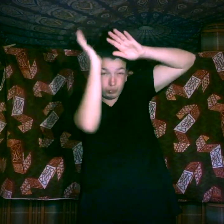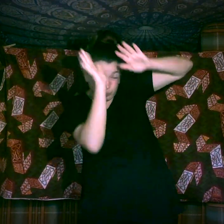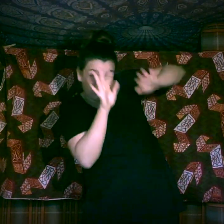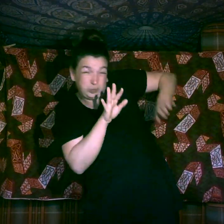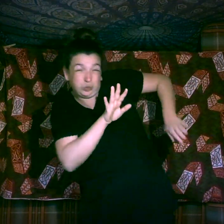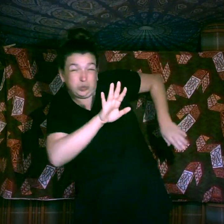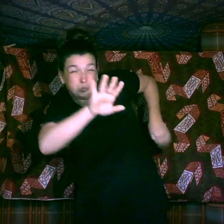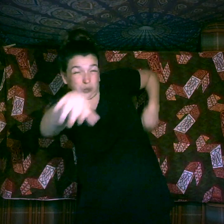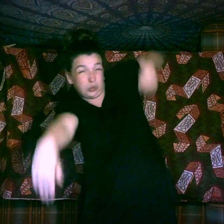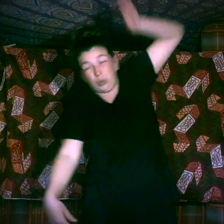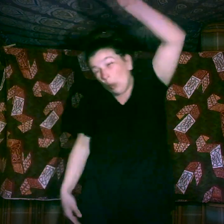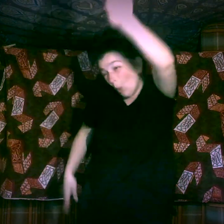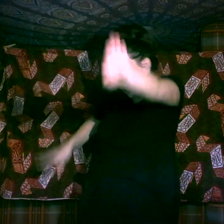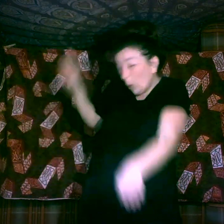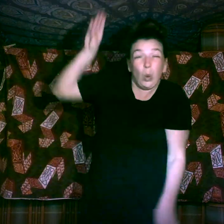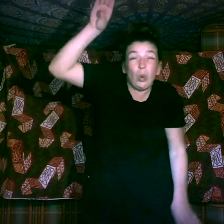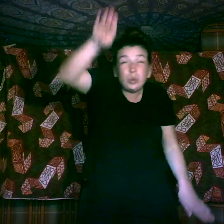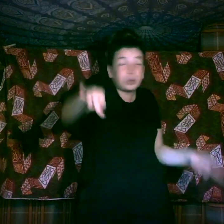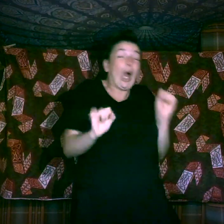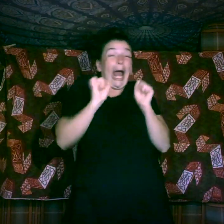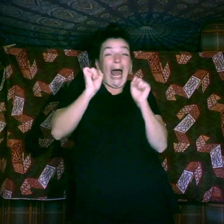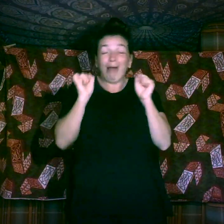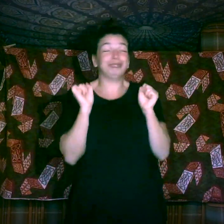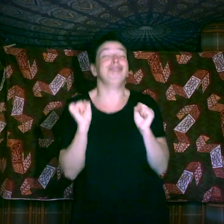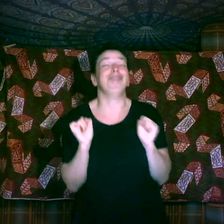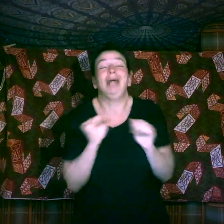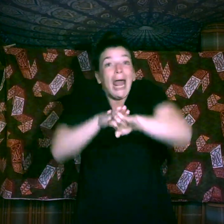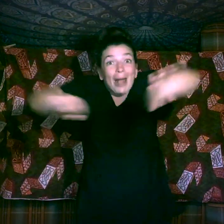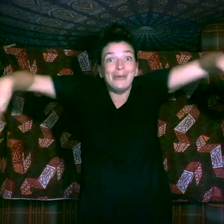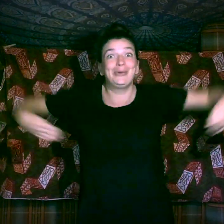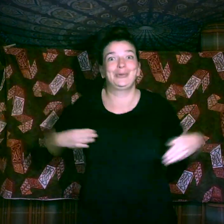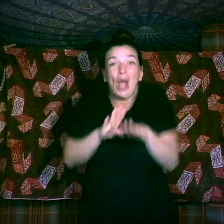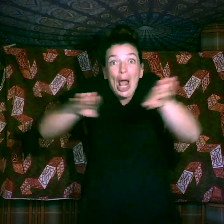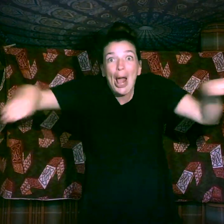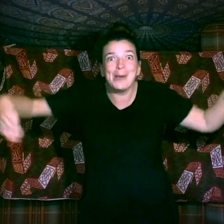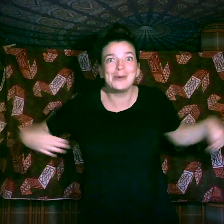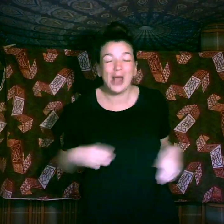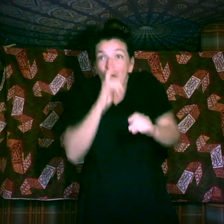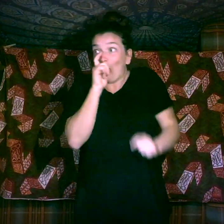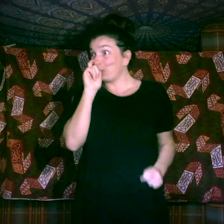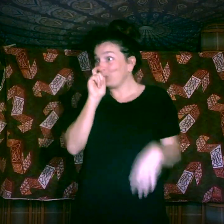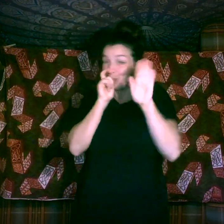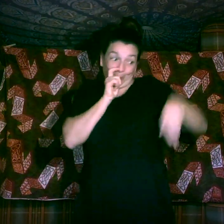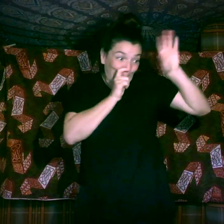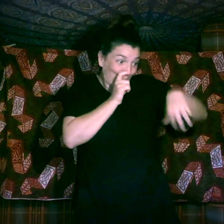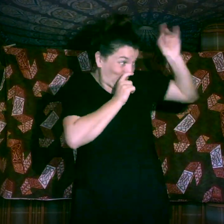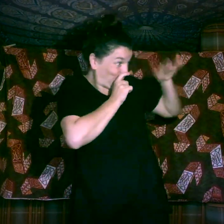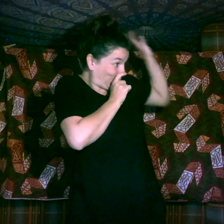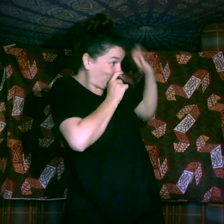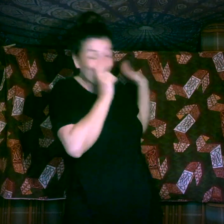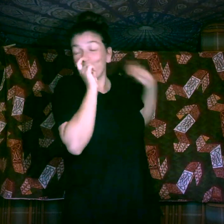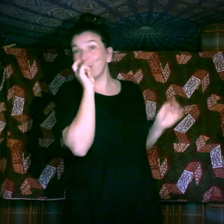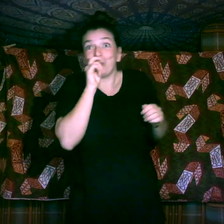Allons-y, il n'y a plus qu'à y plonger. Splitch, splatch, splitch, splatch,